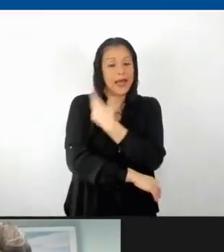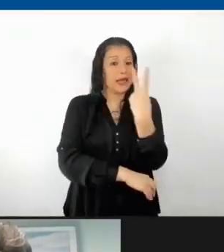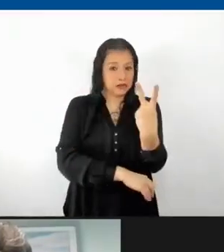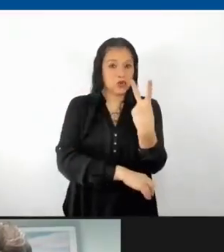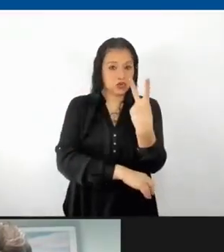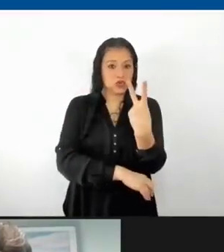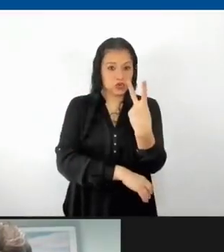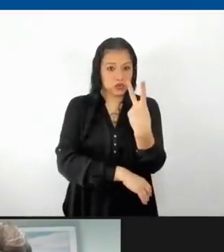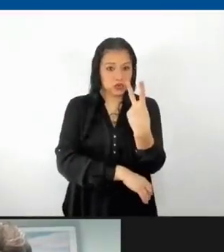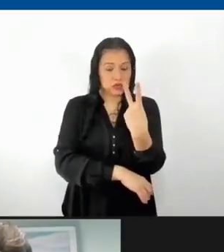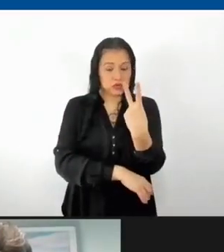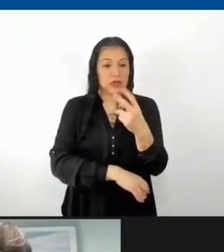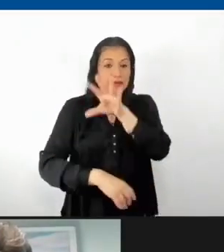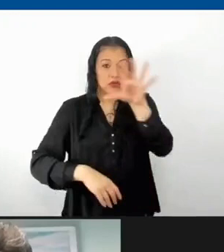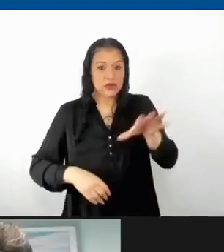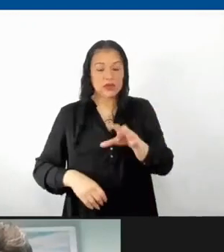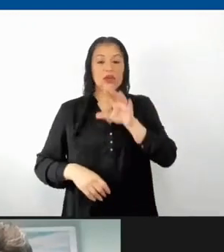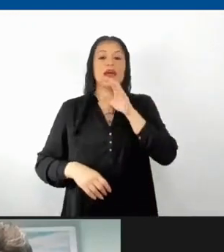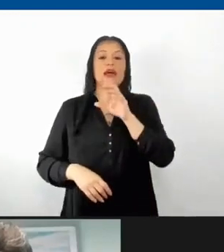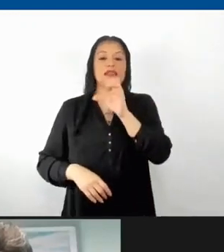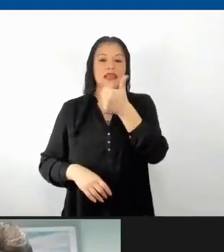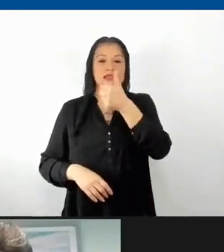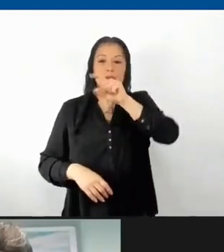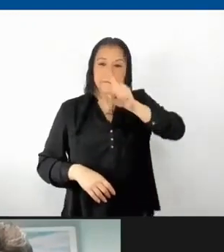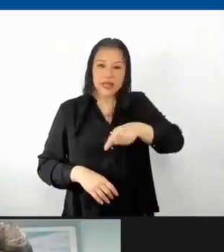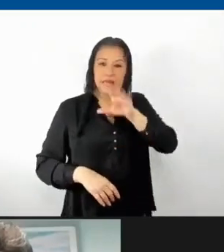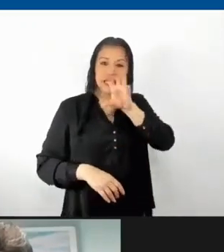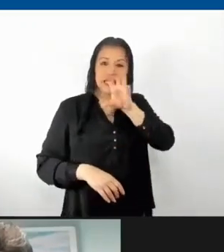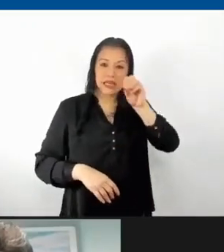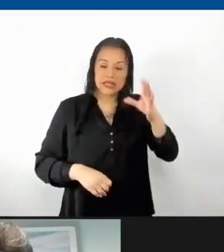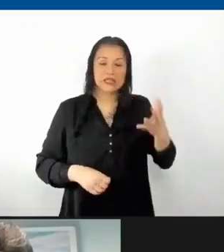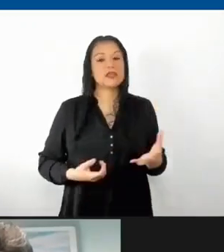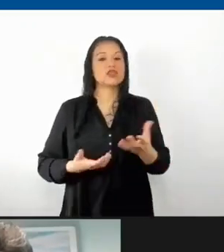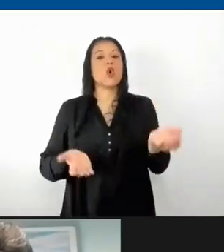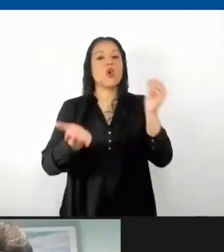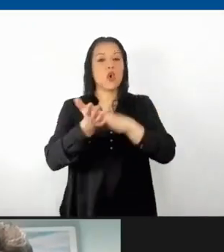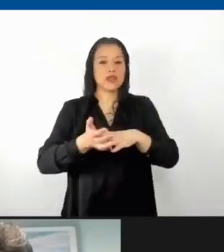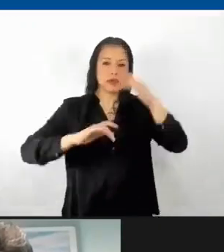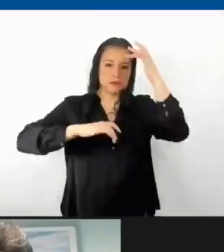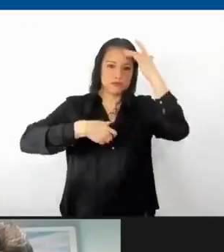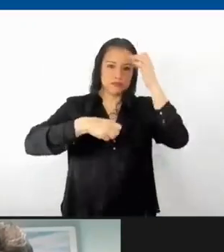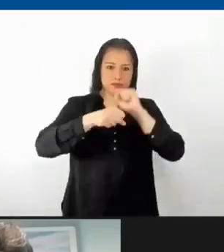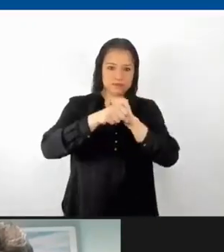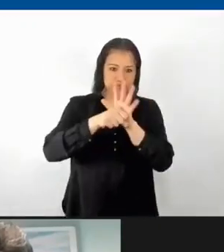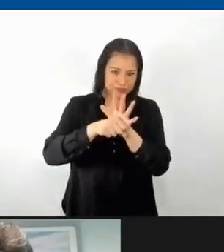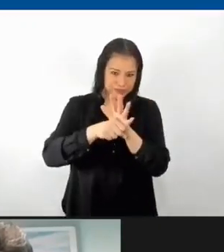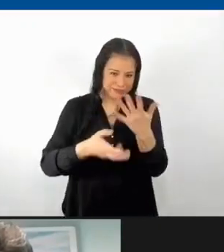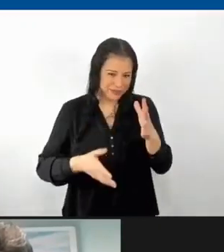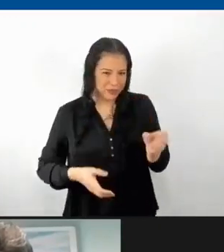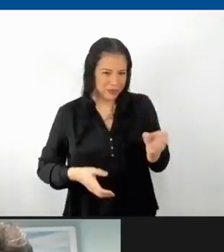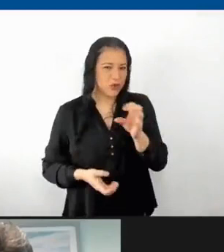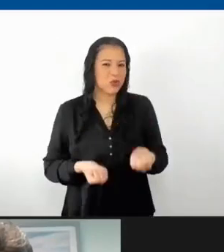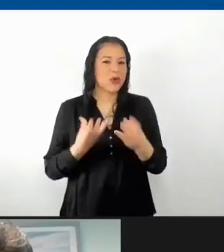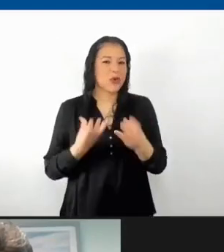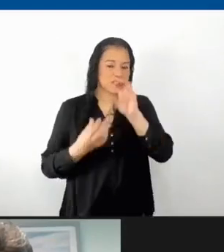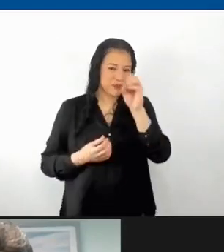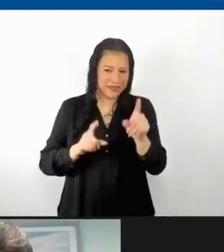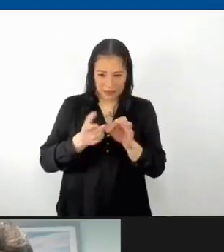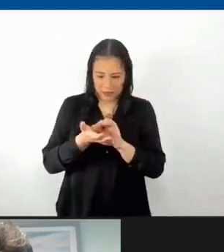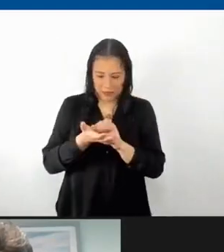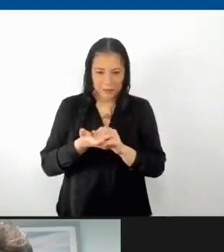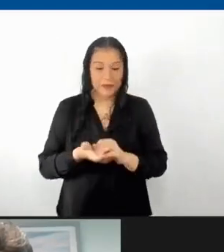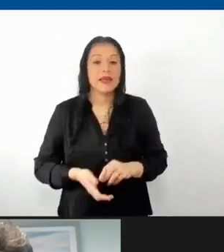produjeron 10.500 casos de enfermedad. A ver si alguien tiene ahí una calculadora que le saque el porcentaje. De